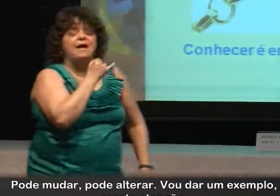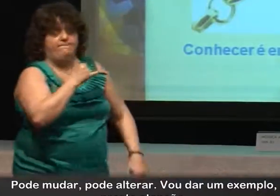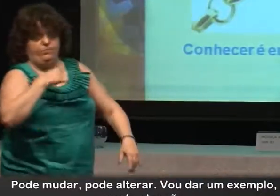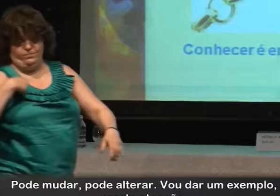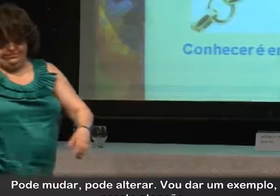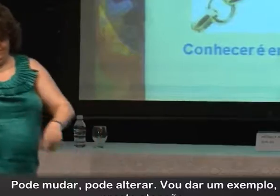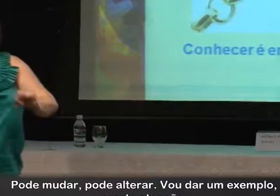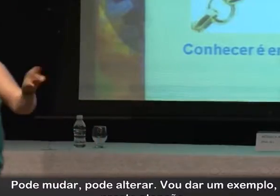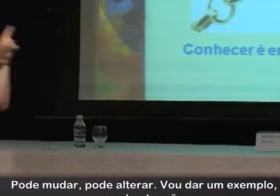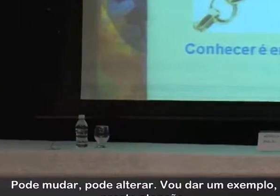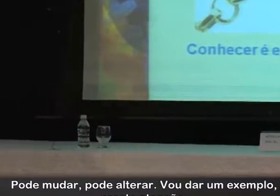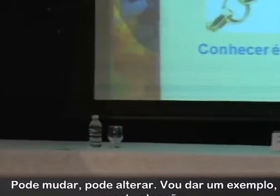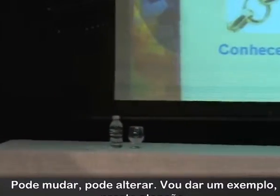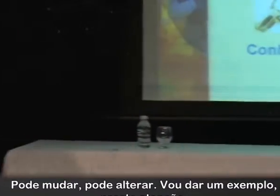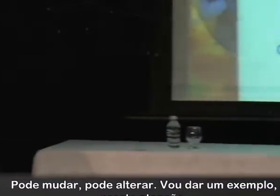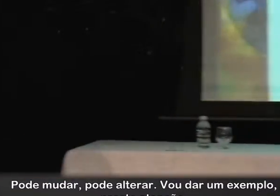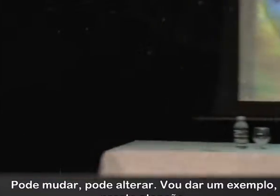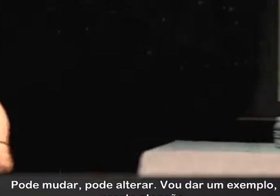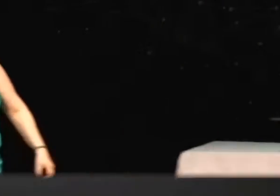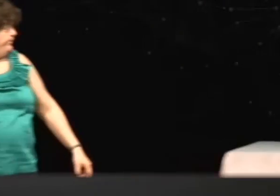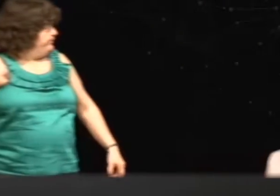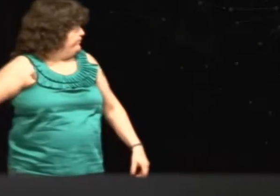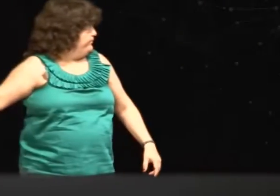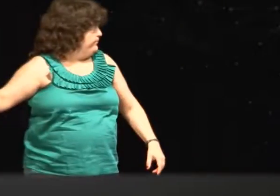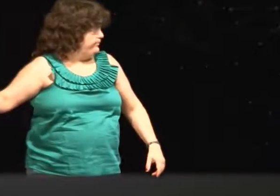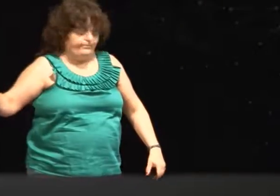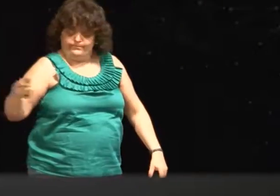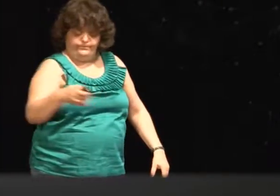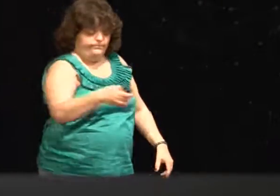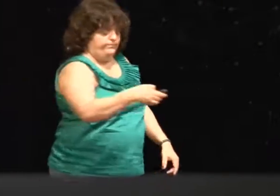alterar. Vou dar um exemplo. Preste atenção.